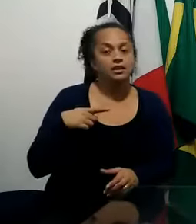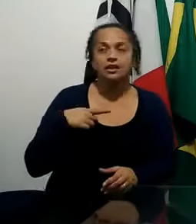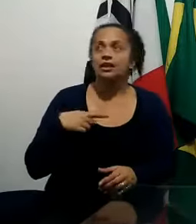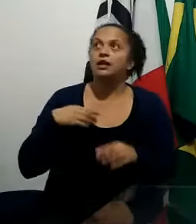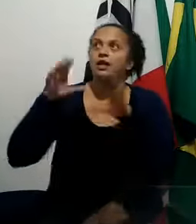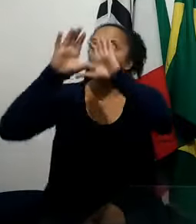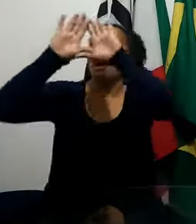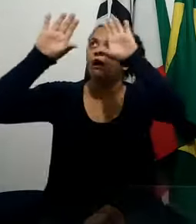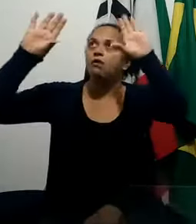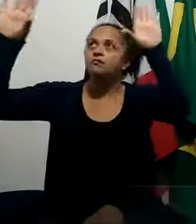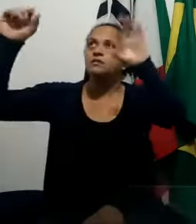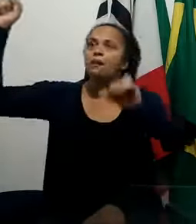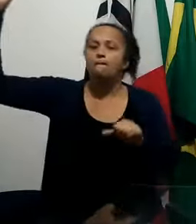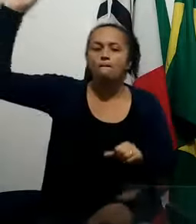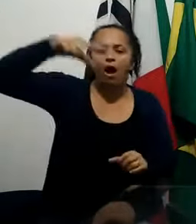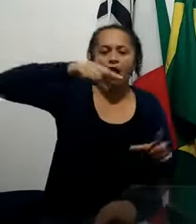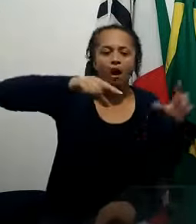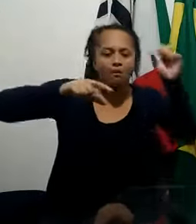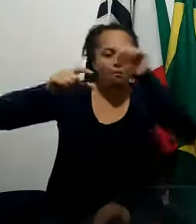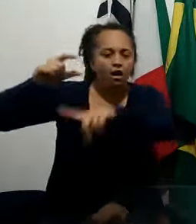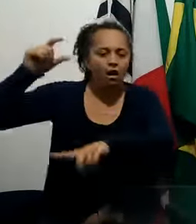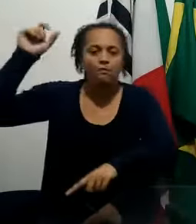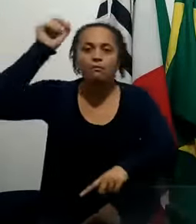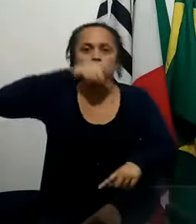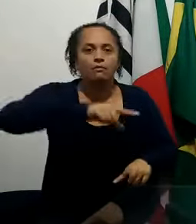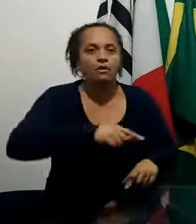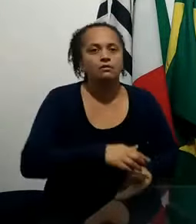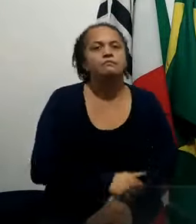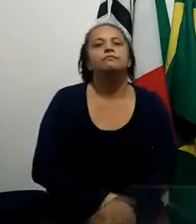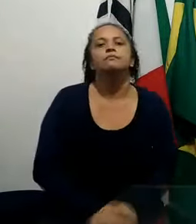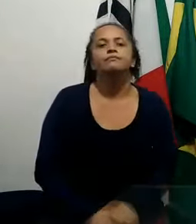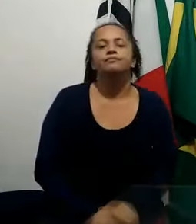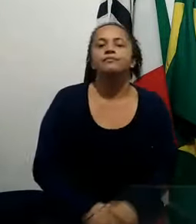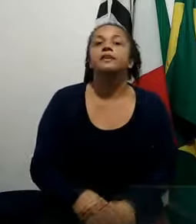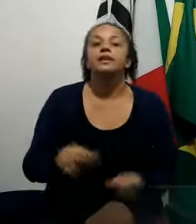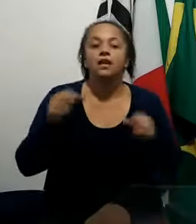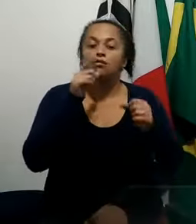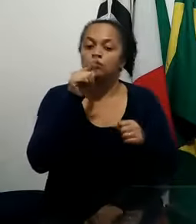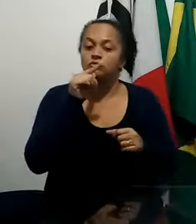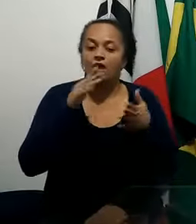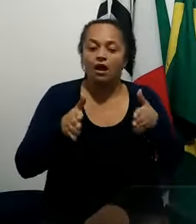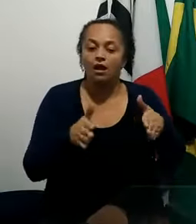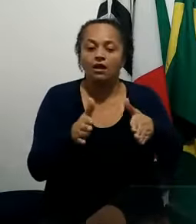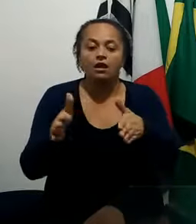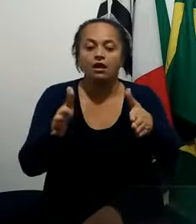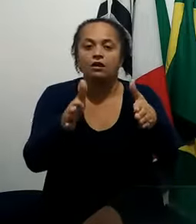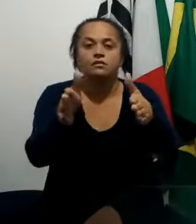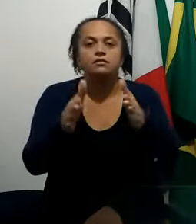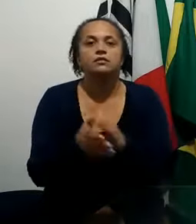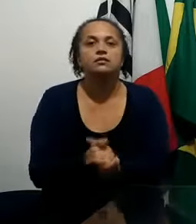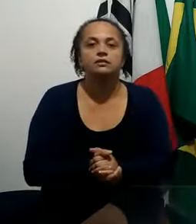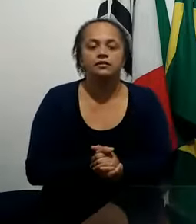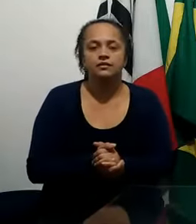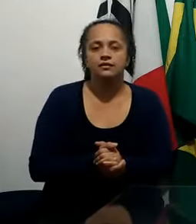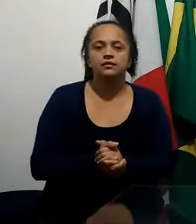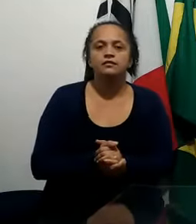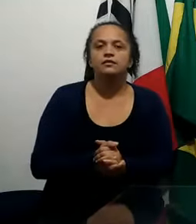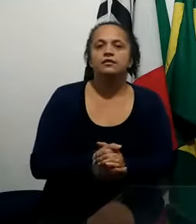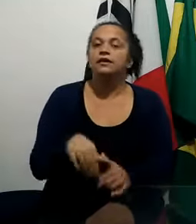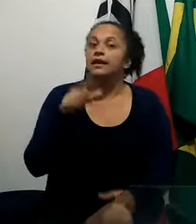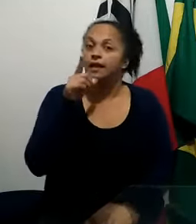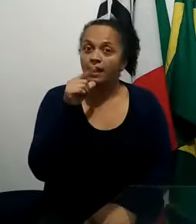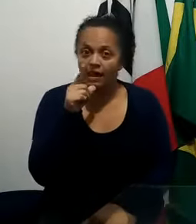estrela, ardendo em fogo como uma tocha, e caiu sobre os rios e sobre as fontes